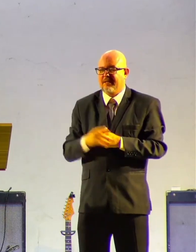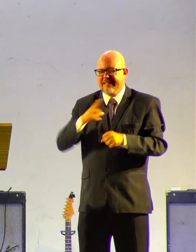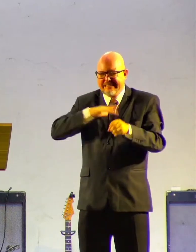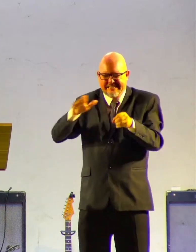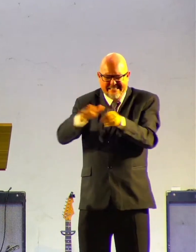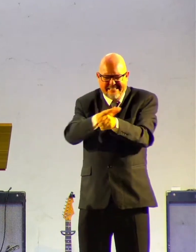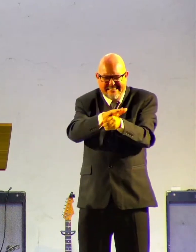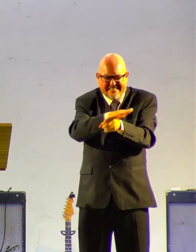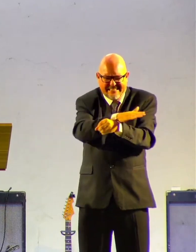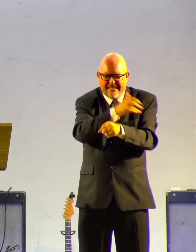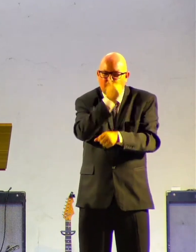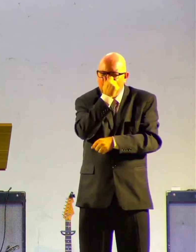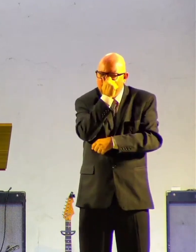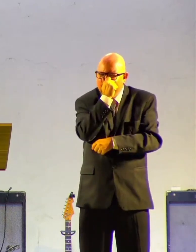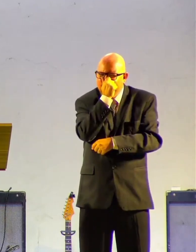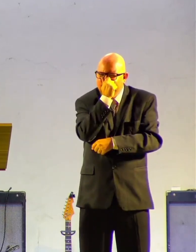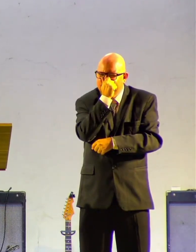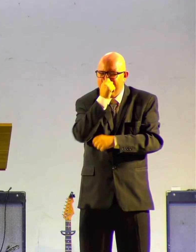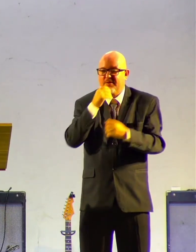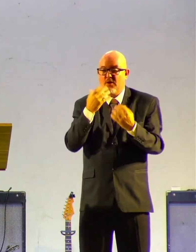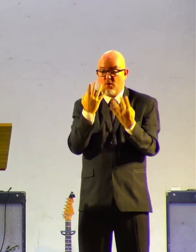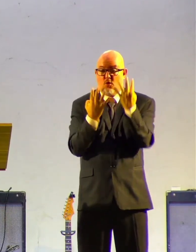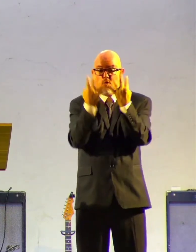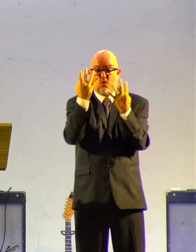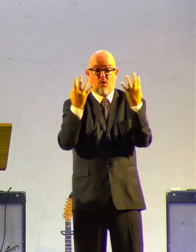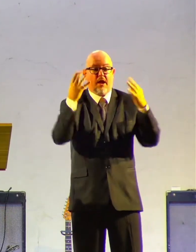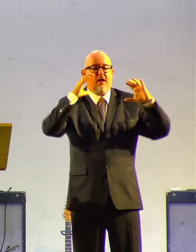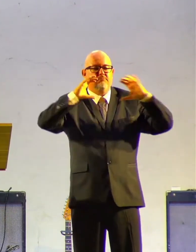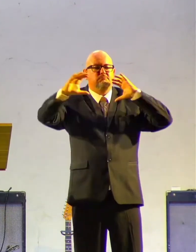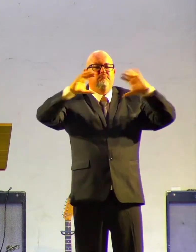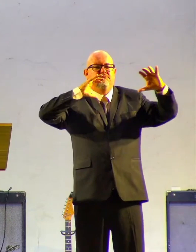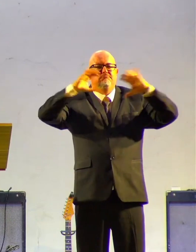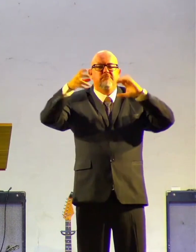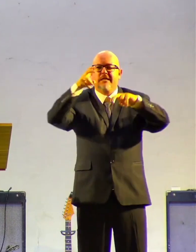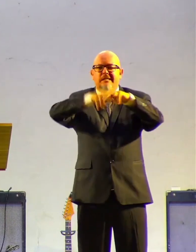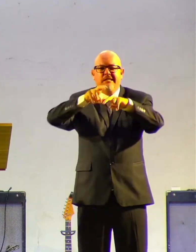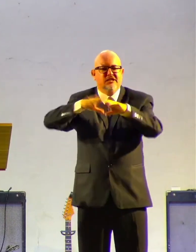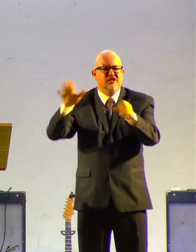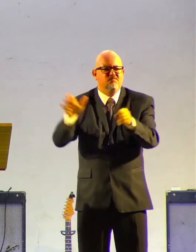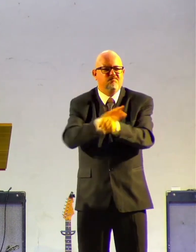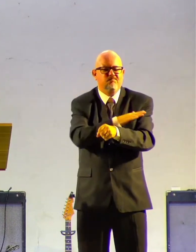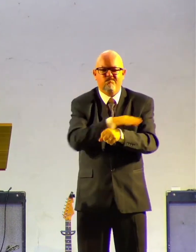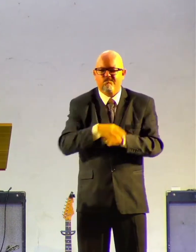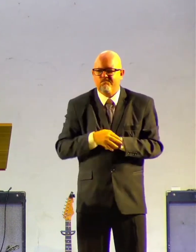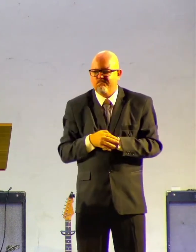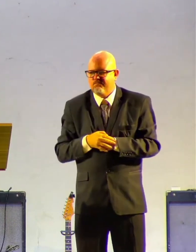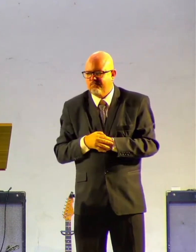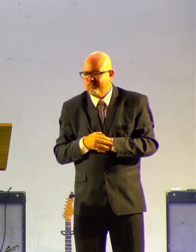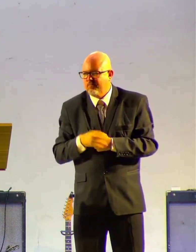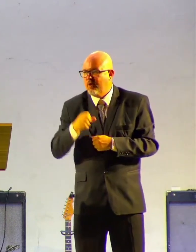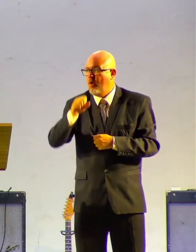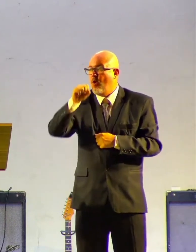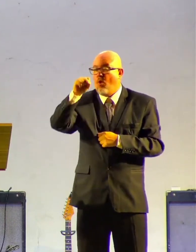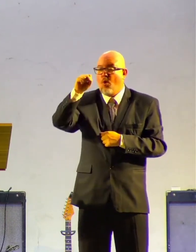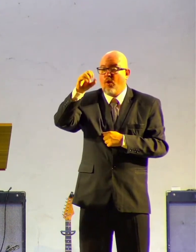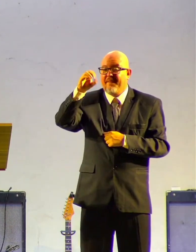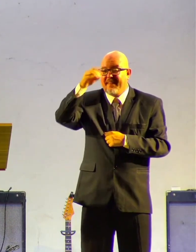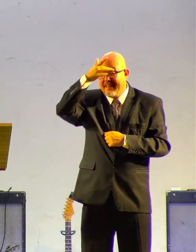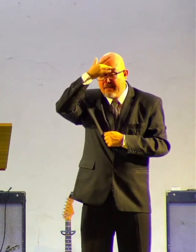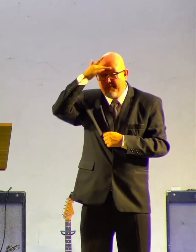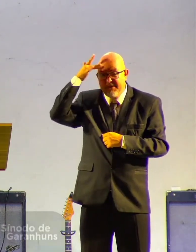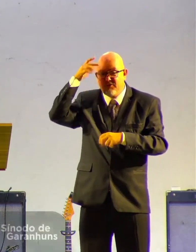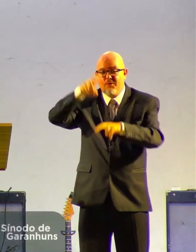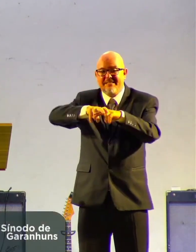estava lotado, o coral togado, não tinha lugar mais para sentar, e eu contei mais de 80 pessoas